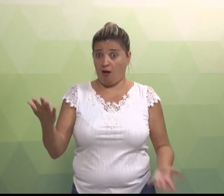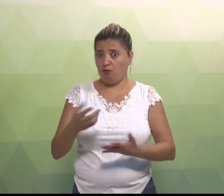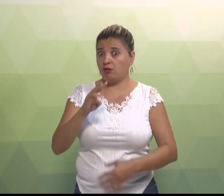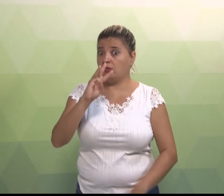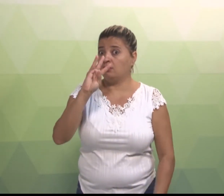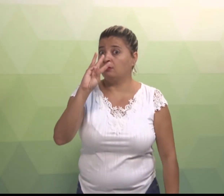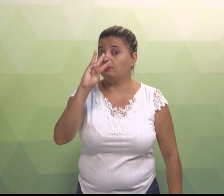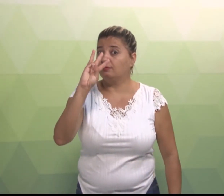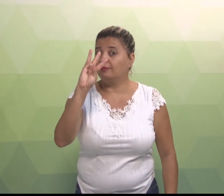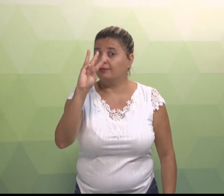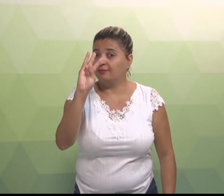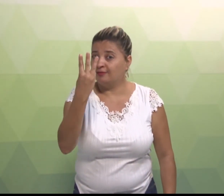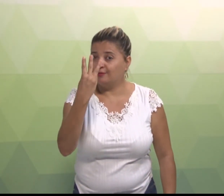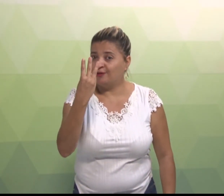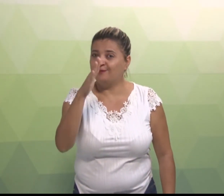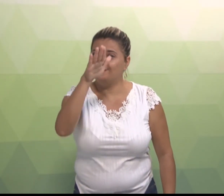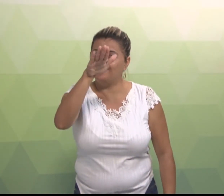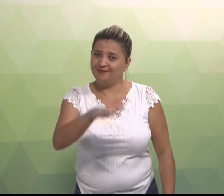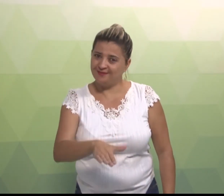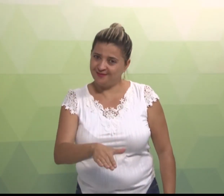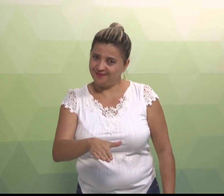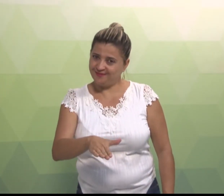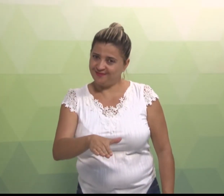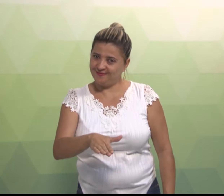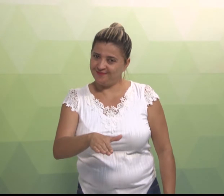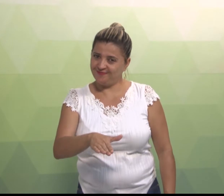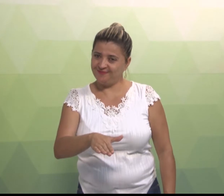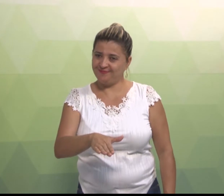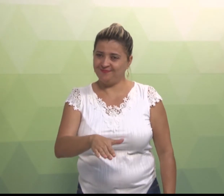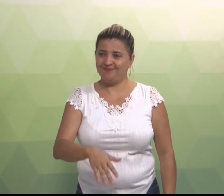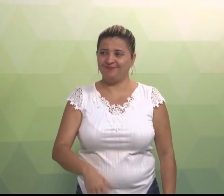vocês, 3 da tarde,